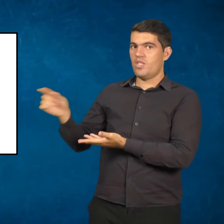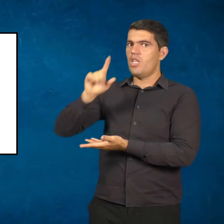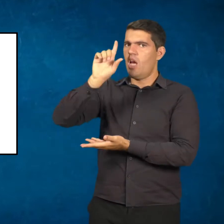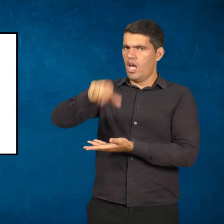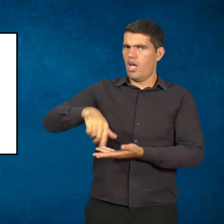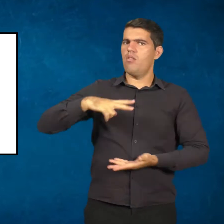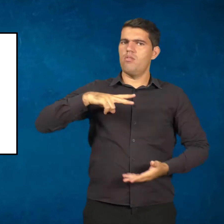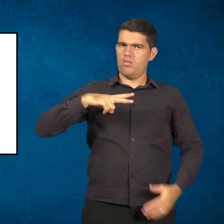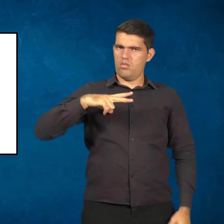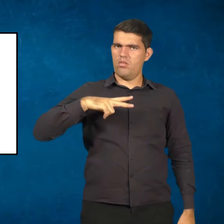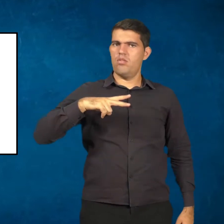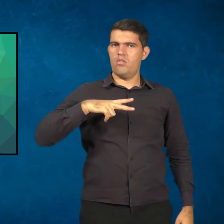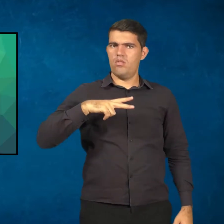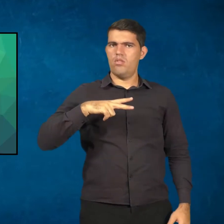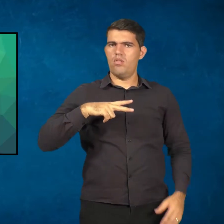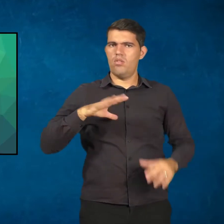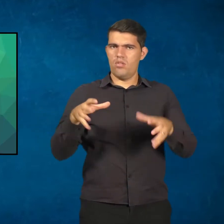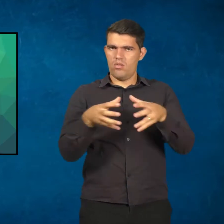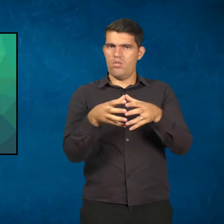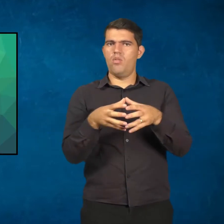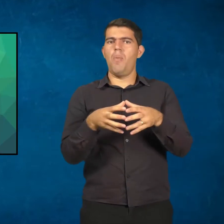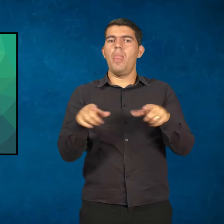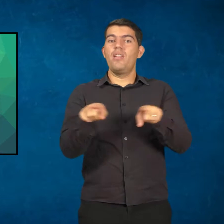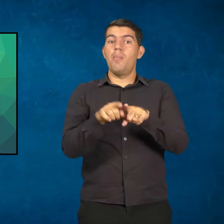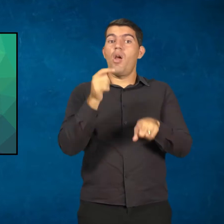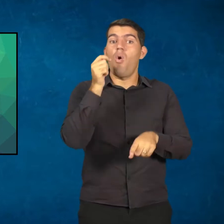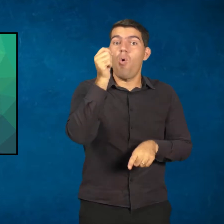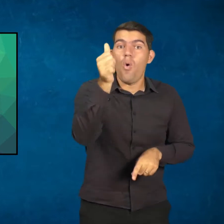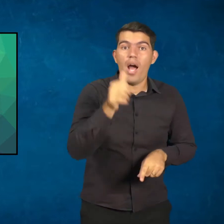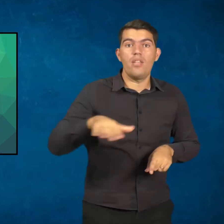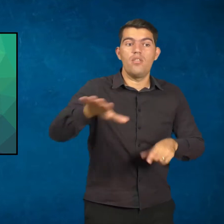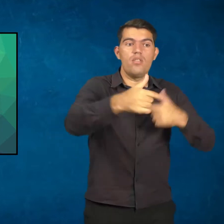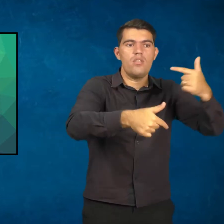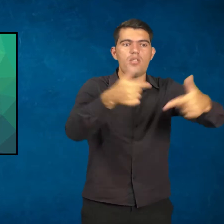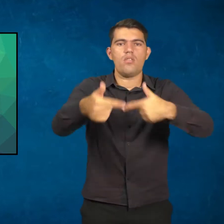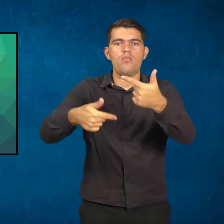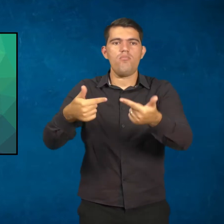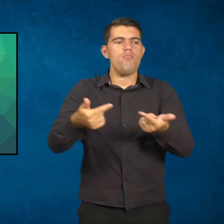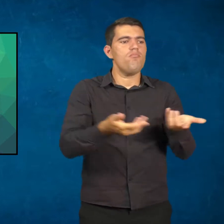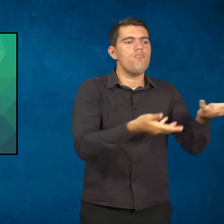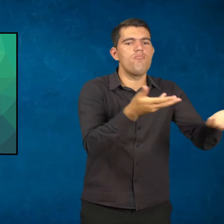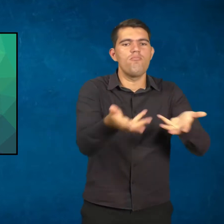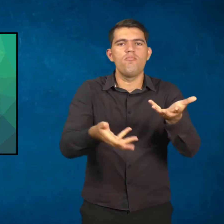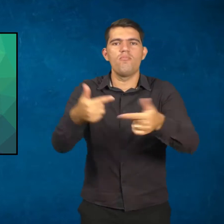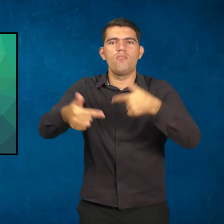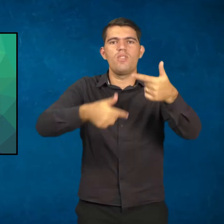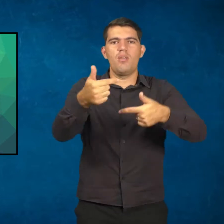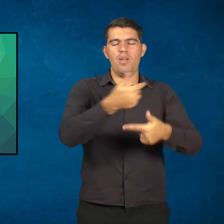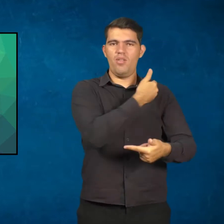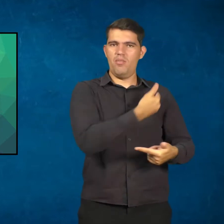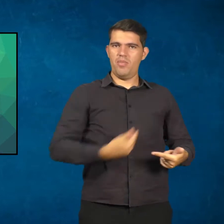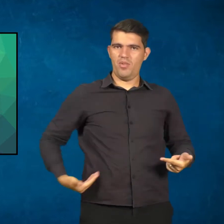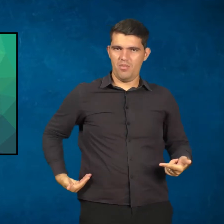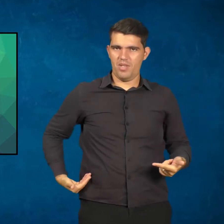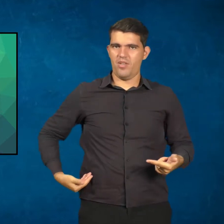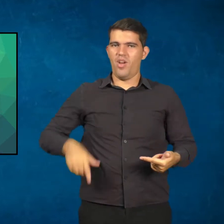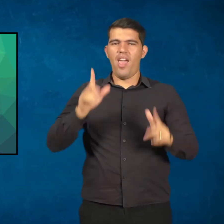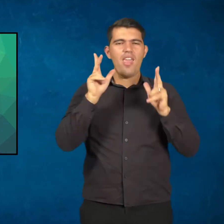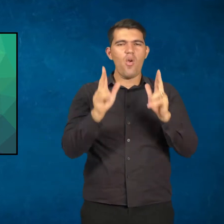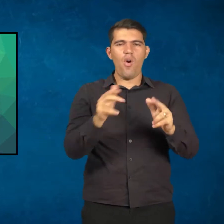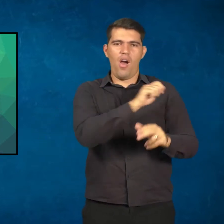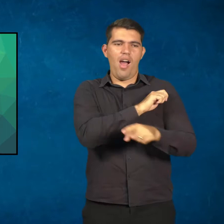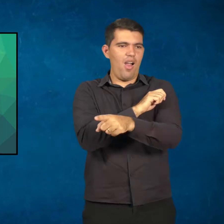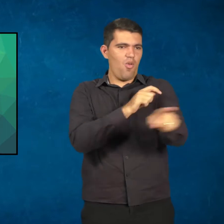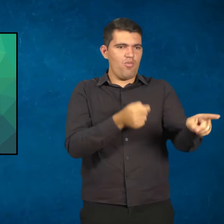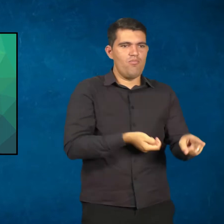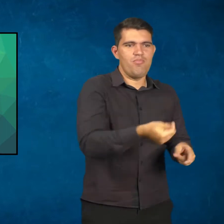caráter privado e o exercício do quase mercado na oferta de serviços públicos, via uma espécie de voucher aos